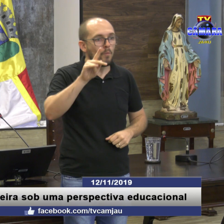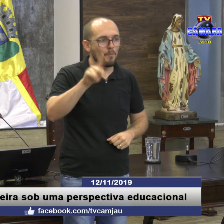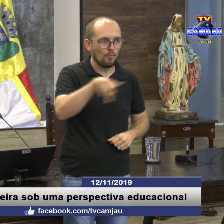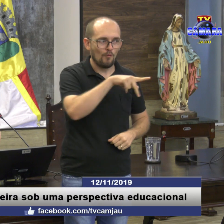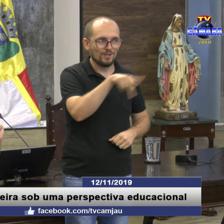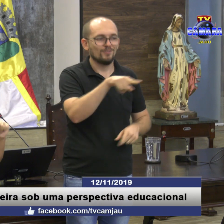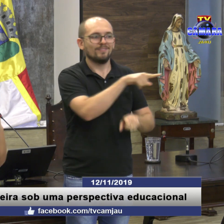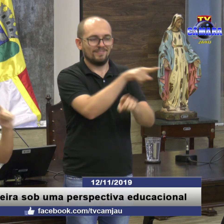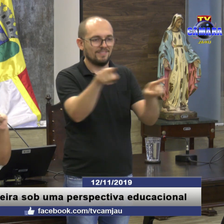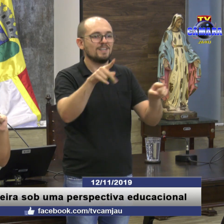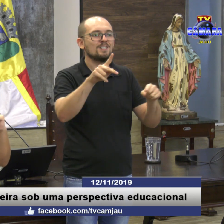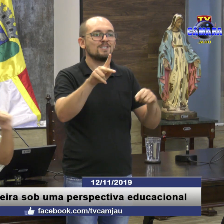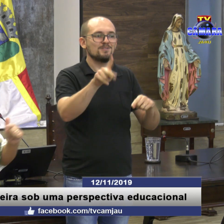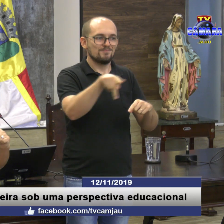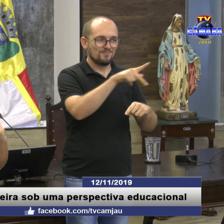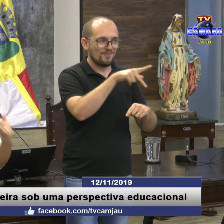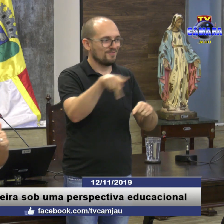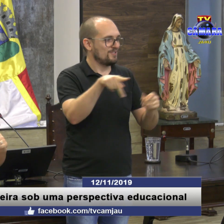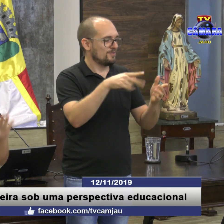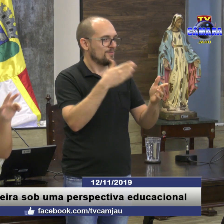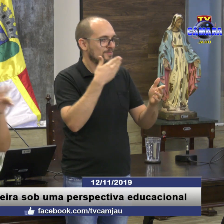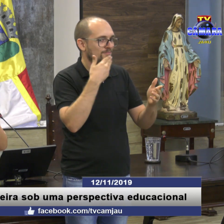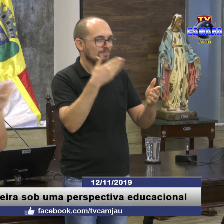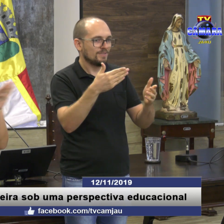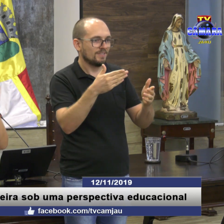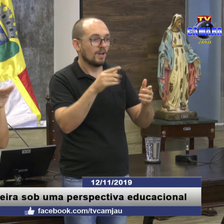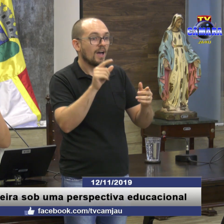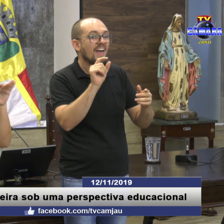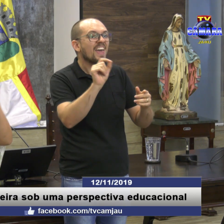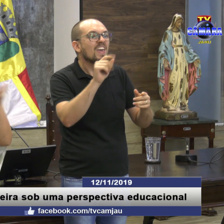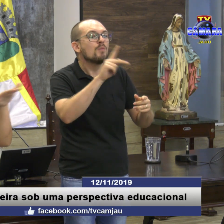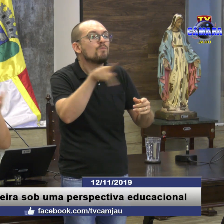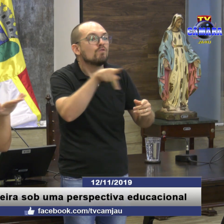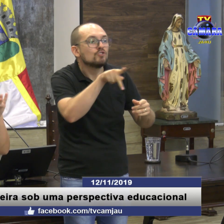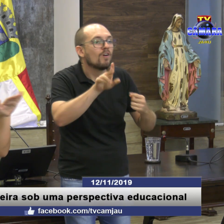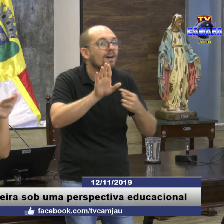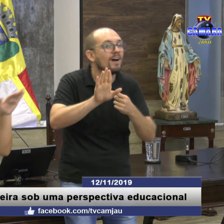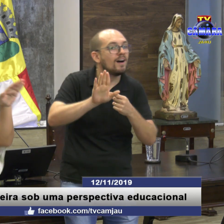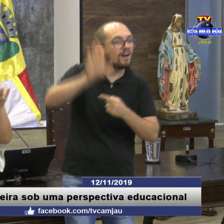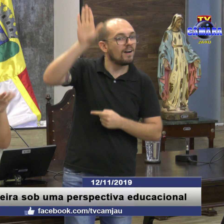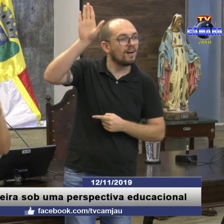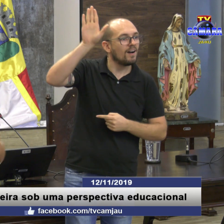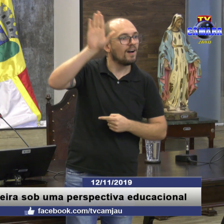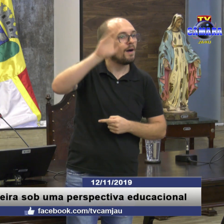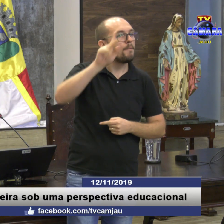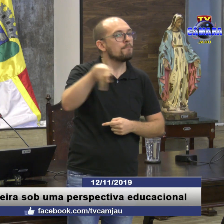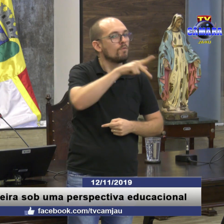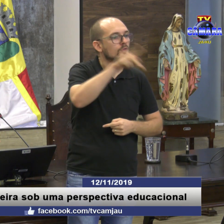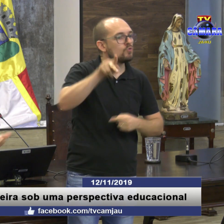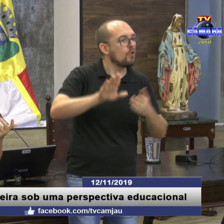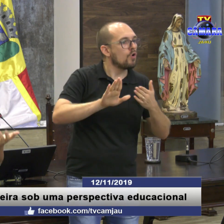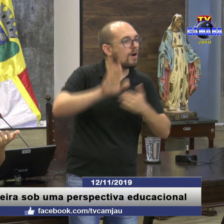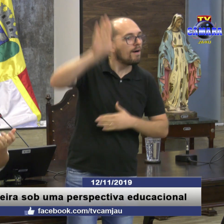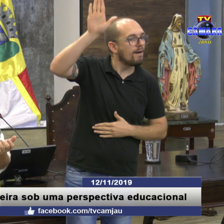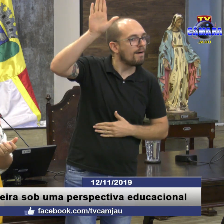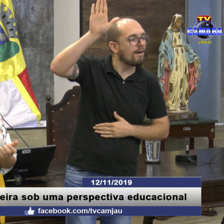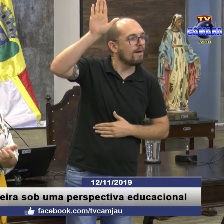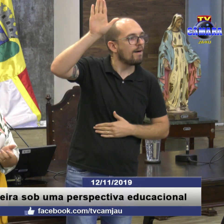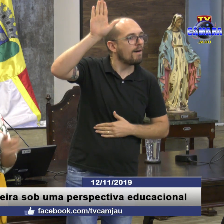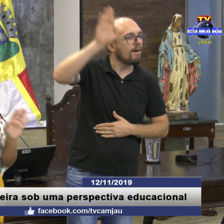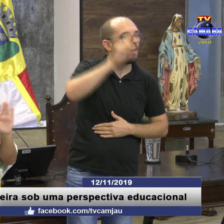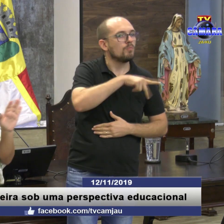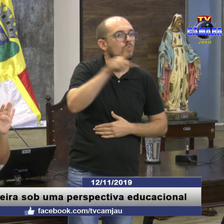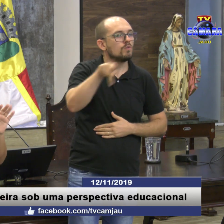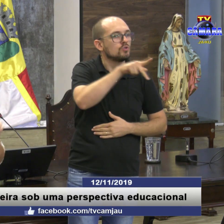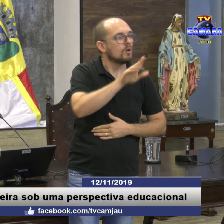aí de trabalho, de profissão, quantos são os professores, mais ou menos, que a gente tem aqui na Câmara? Quais são os professores, por